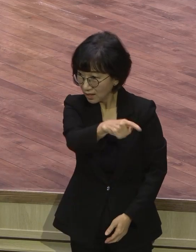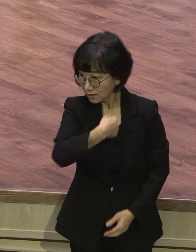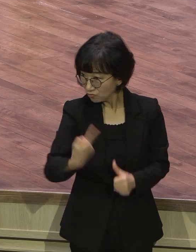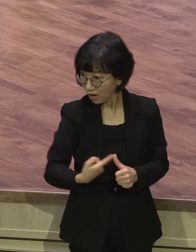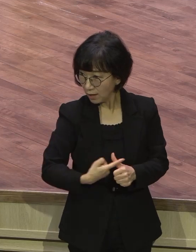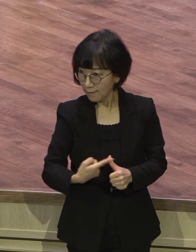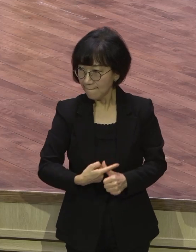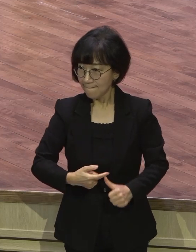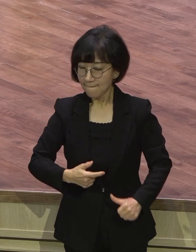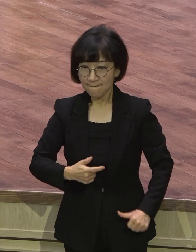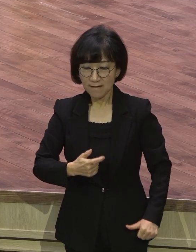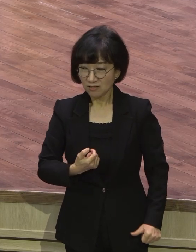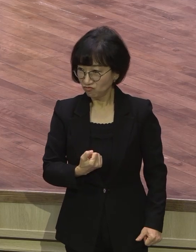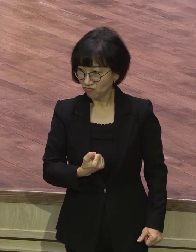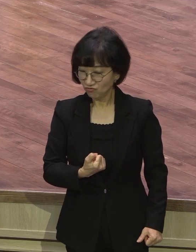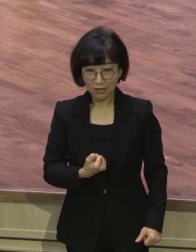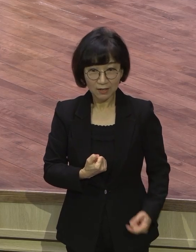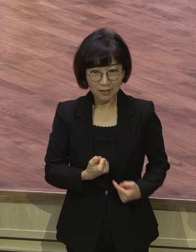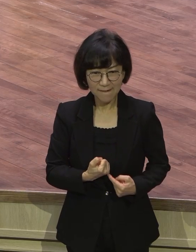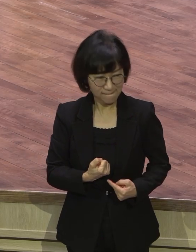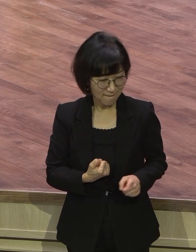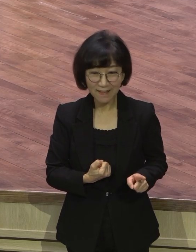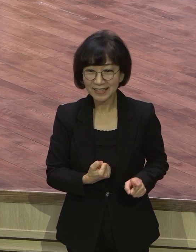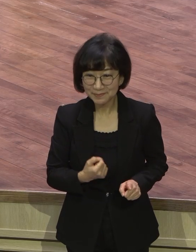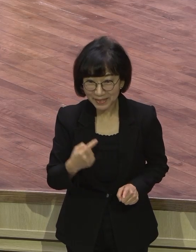그 인간이 그럴 수 있어.